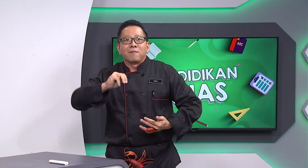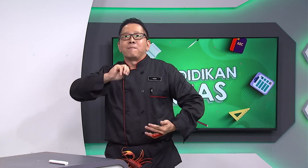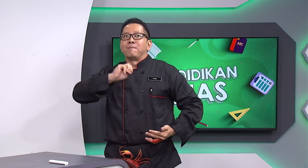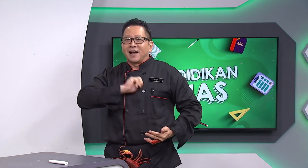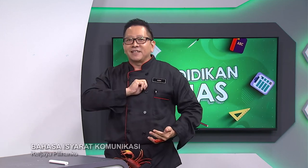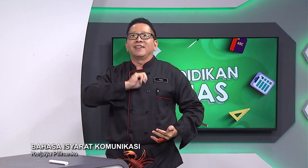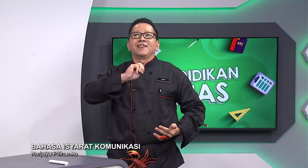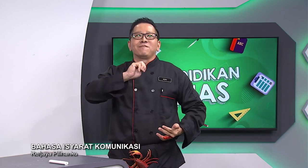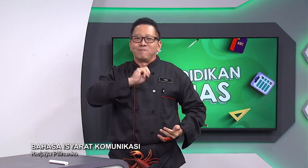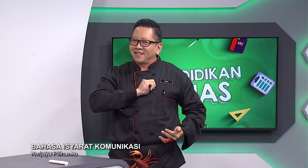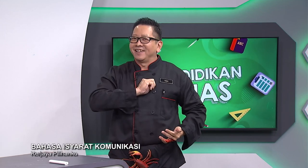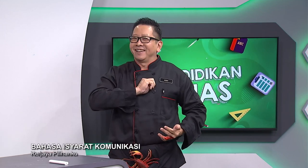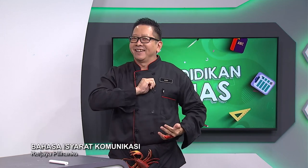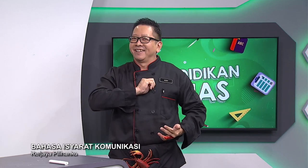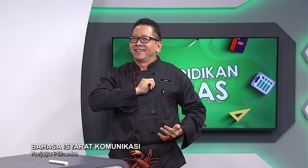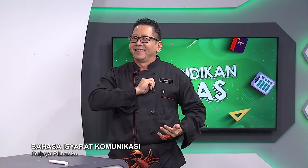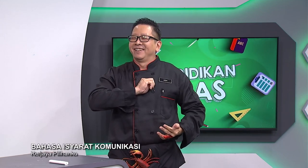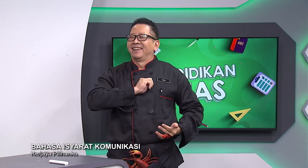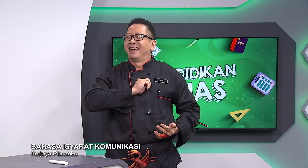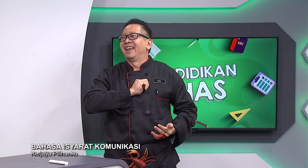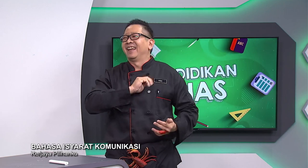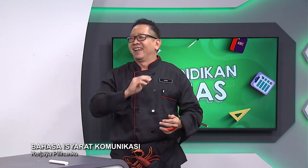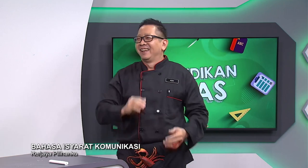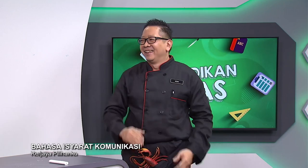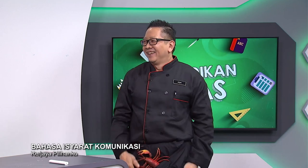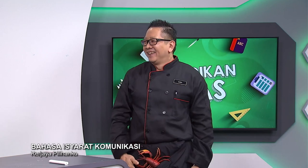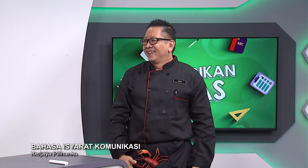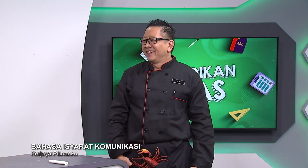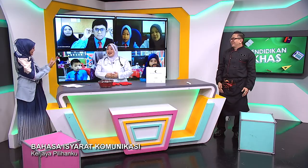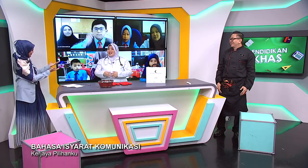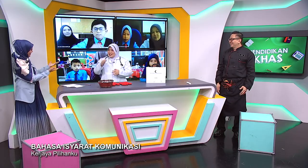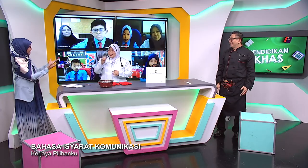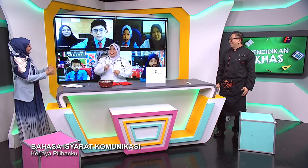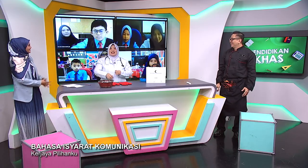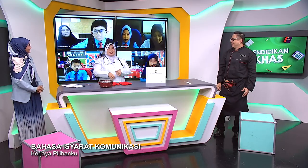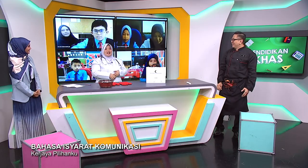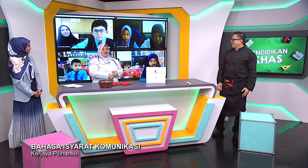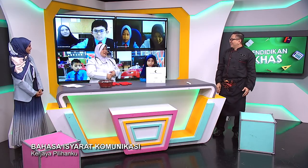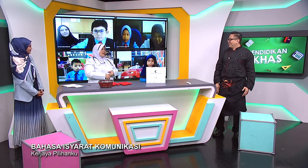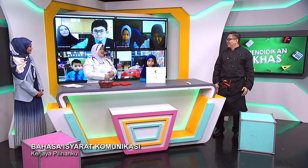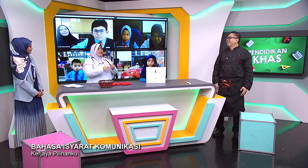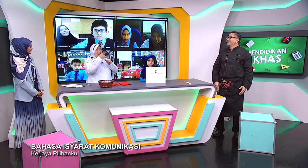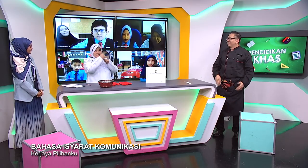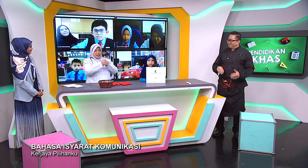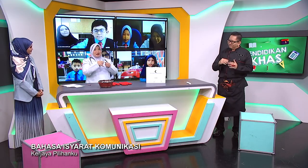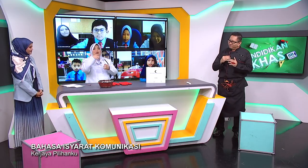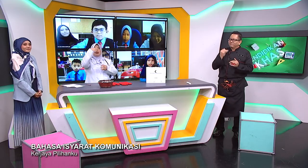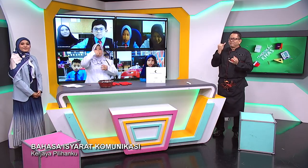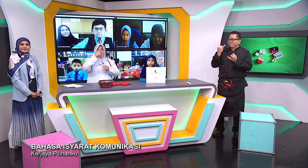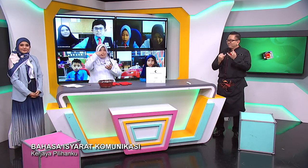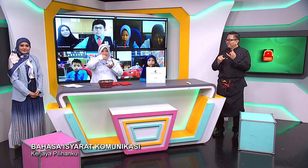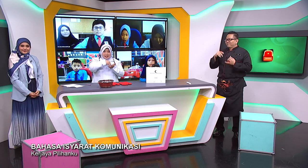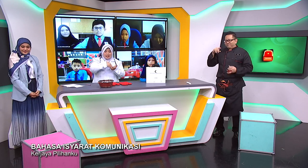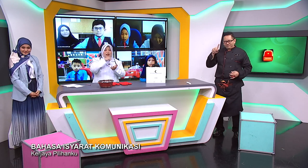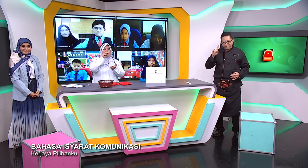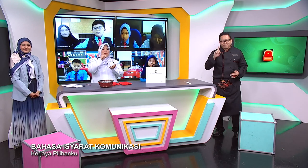murid masing-masing. Wah, menarik tu. Cikgu Zah? Di akhir